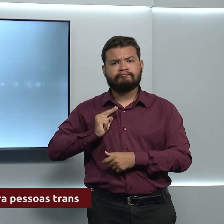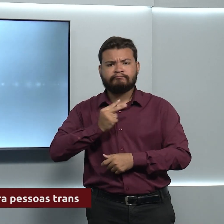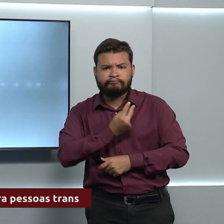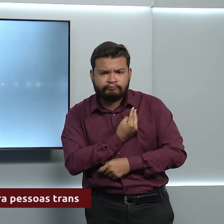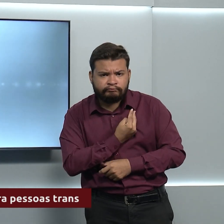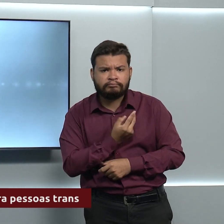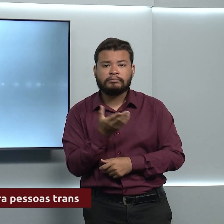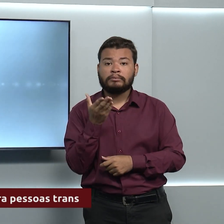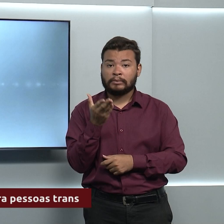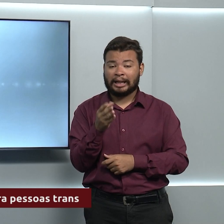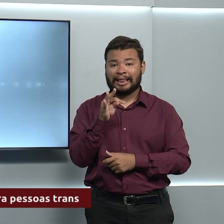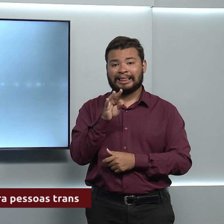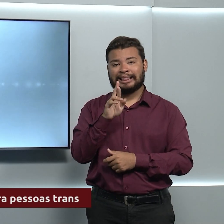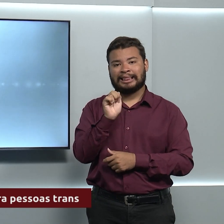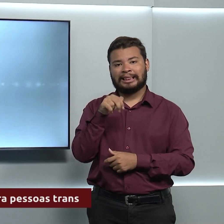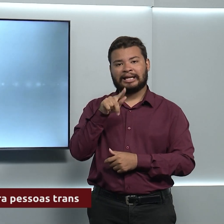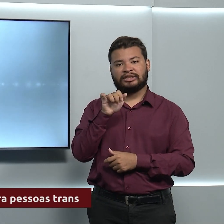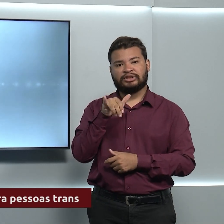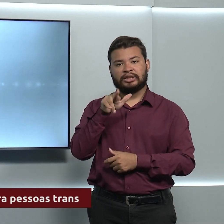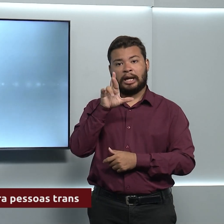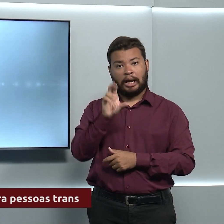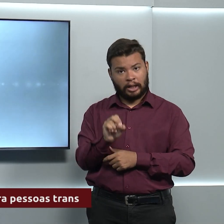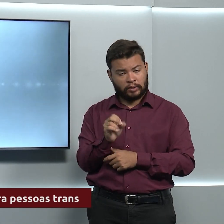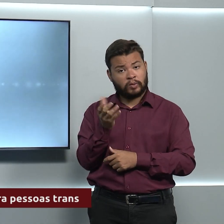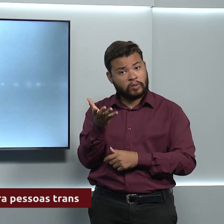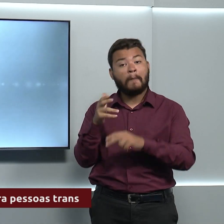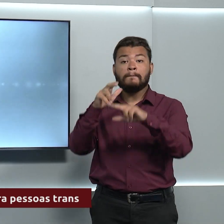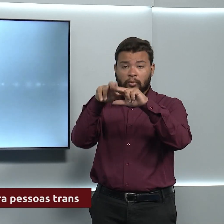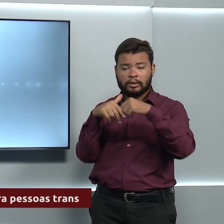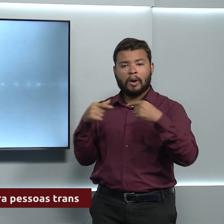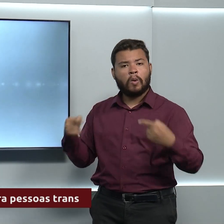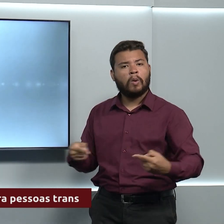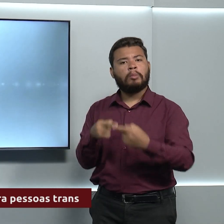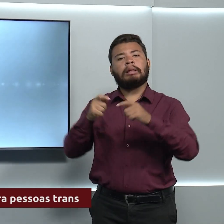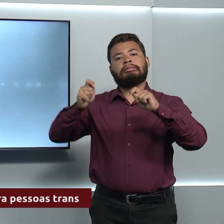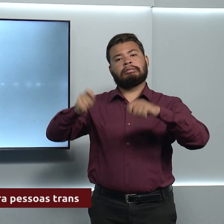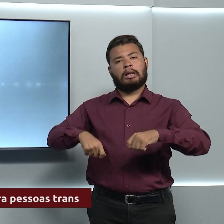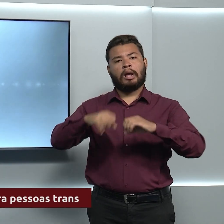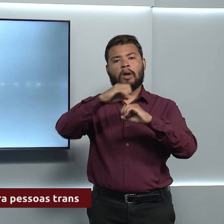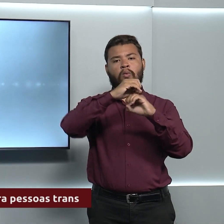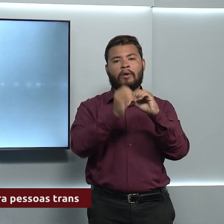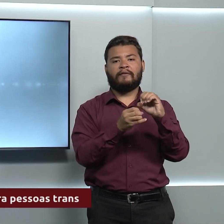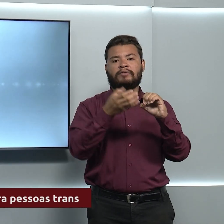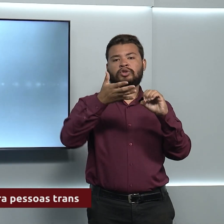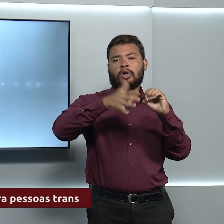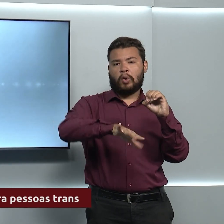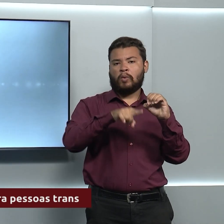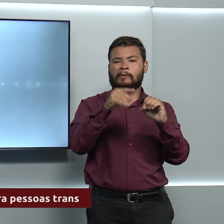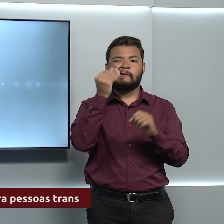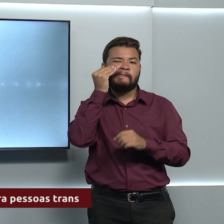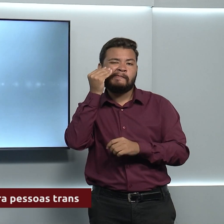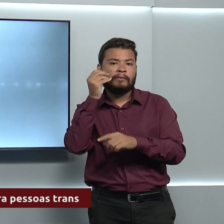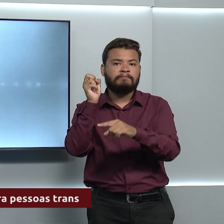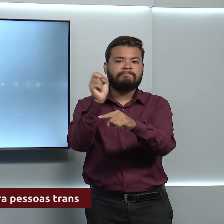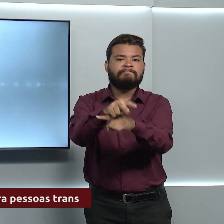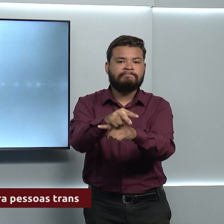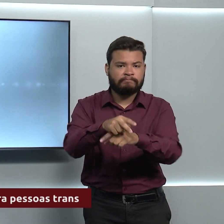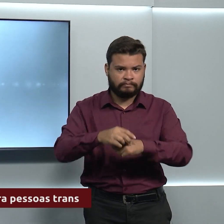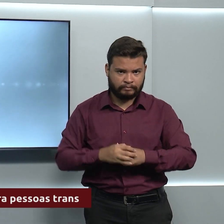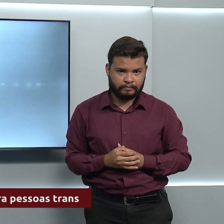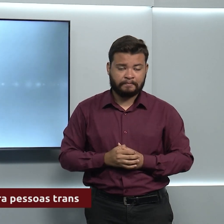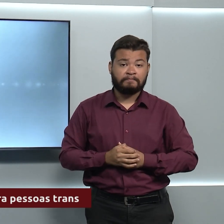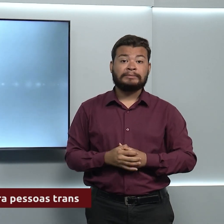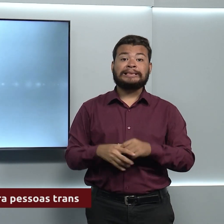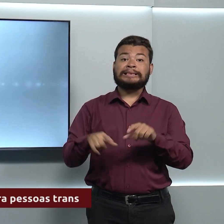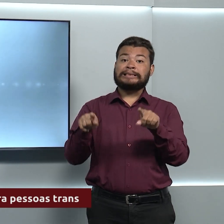transgêneras e travesti, as habilita a concorrer pelo programa UFG Inclui. Além disso, elas